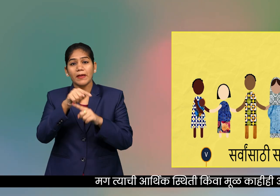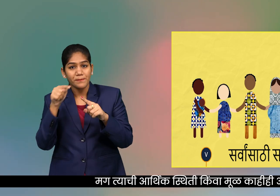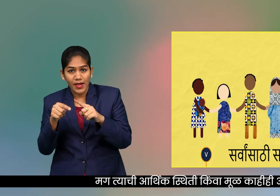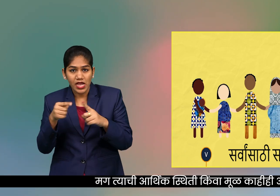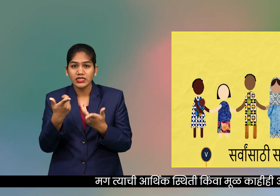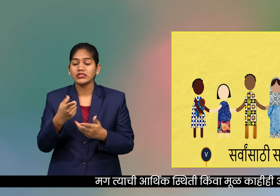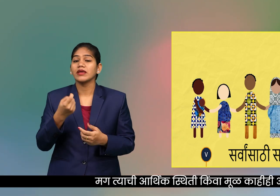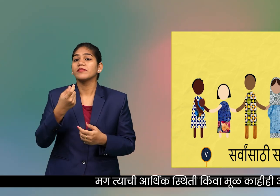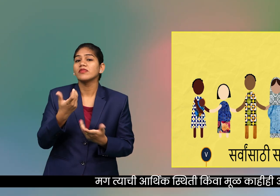असो.